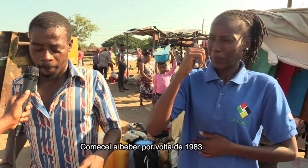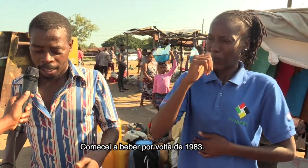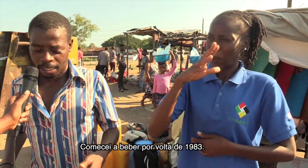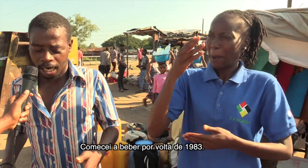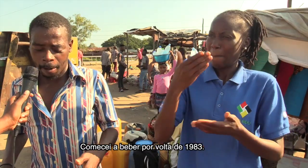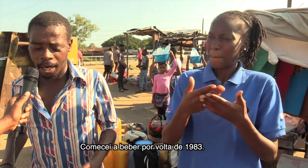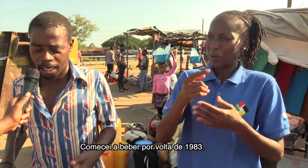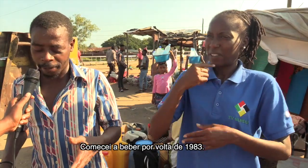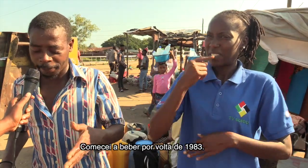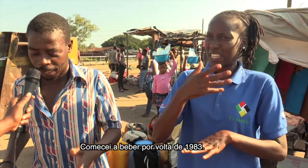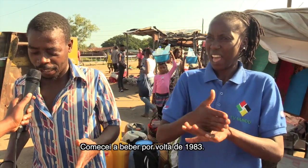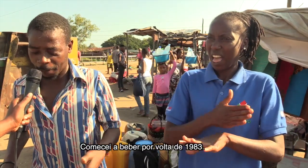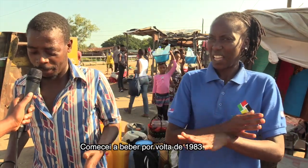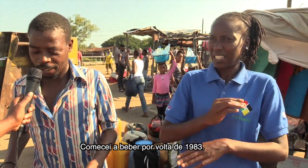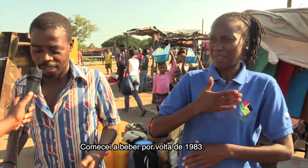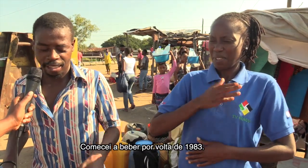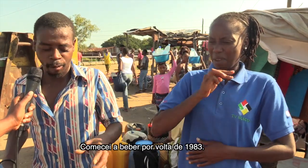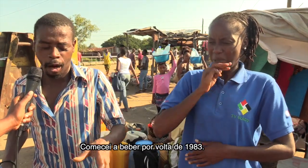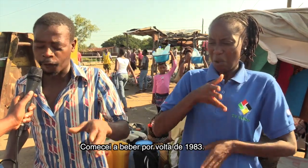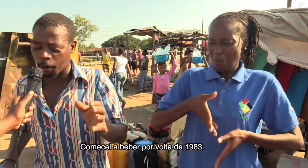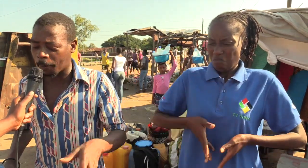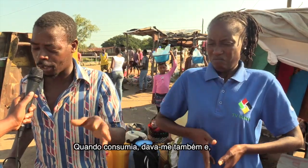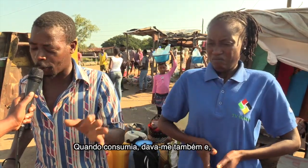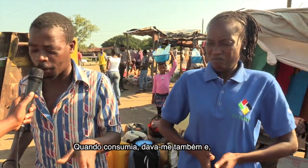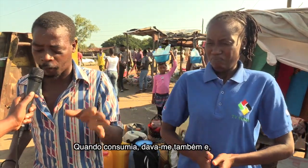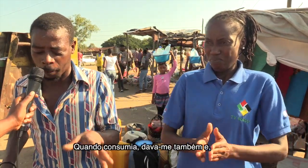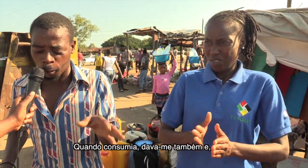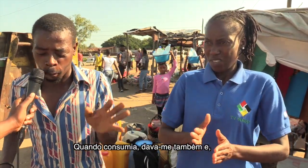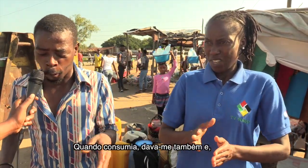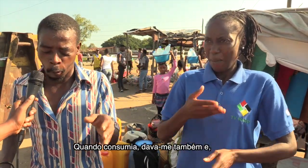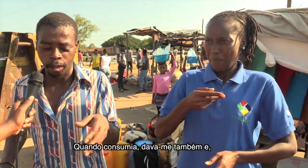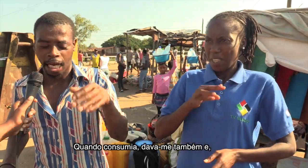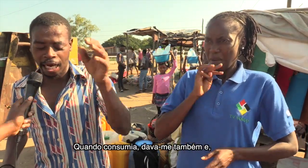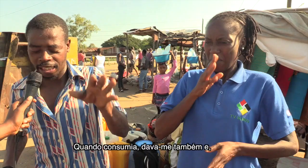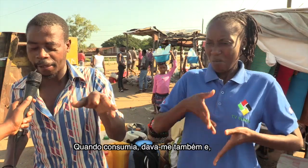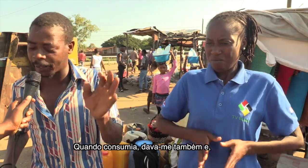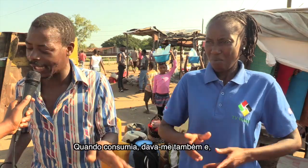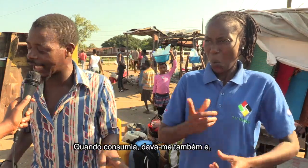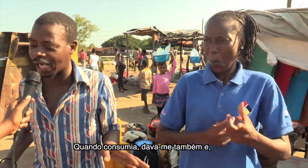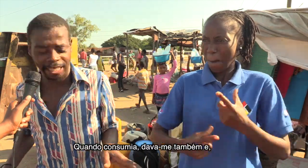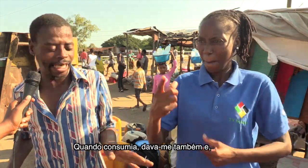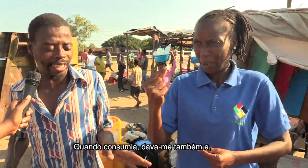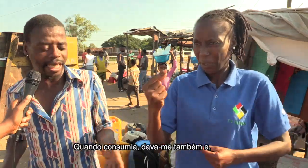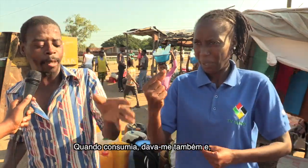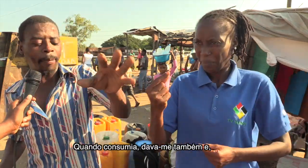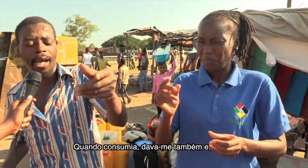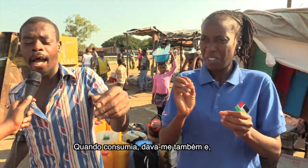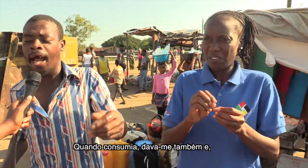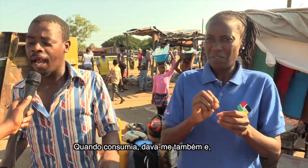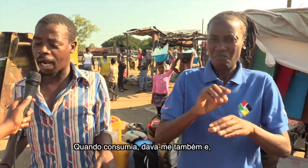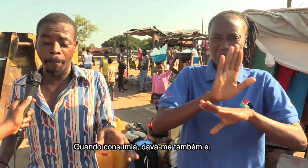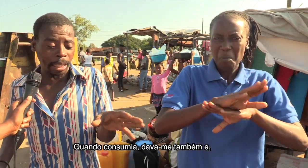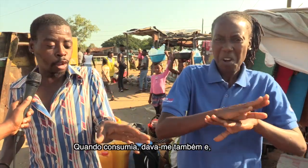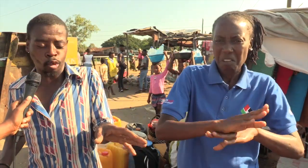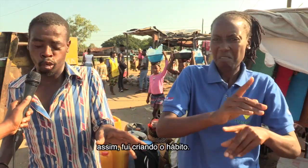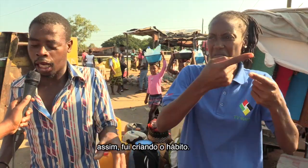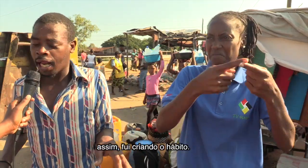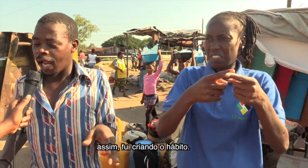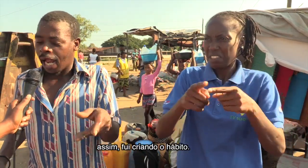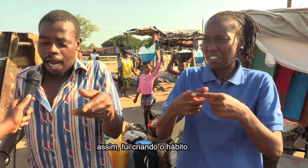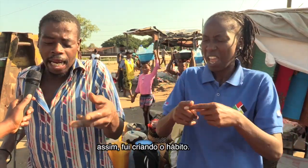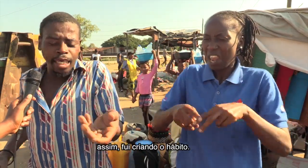Comecei a beber por volta de 1983. A minha mãe levava-me quando fosse bebê.